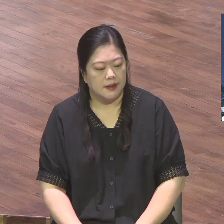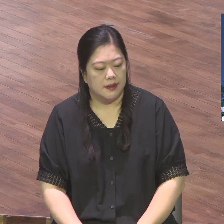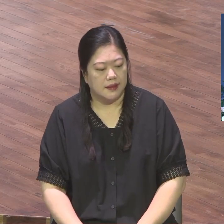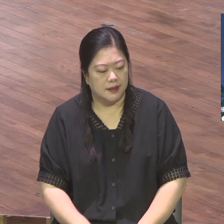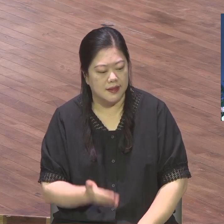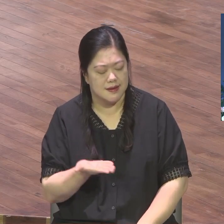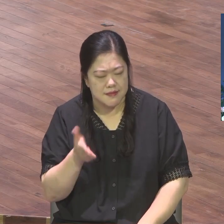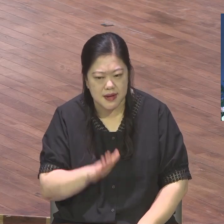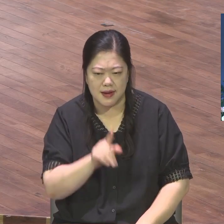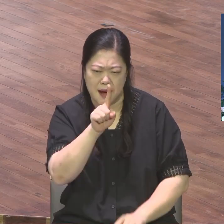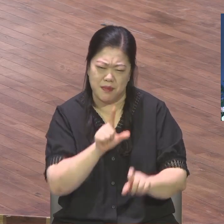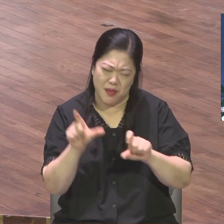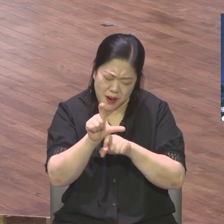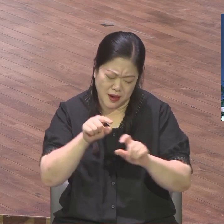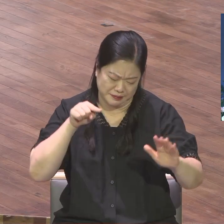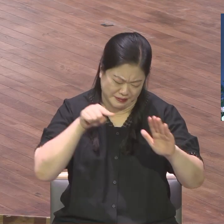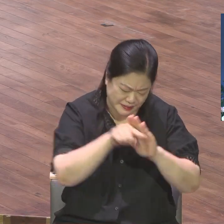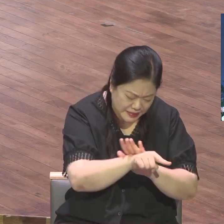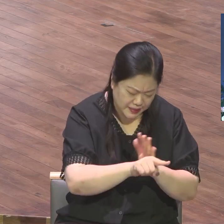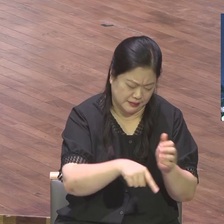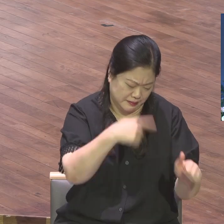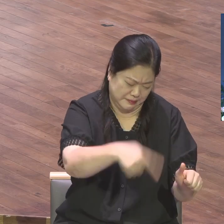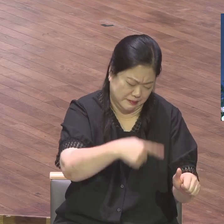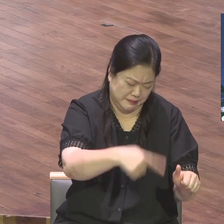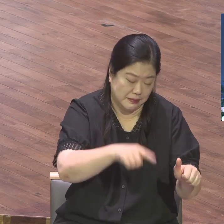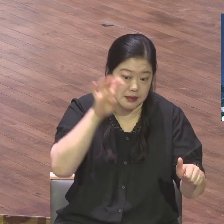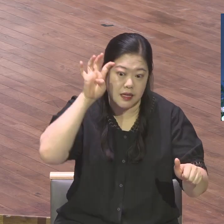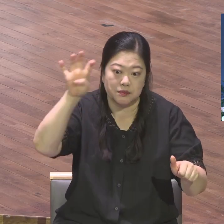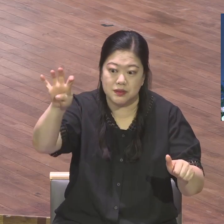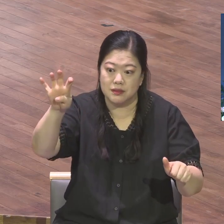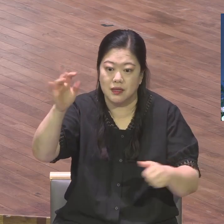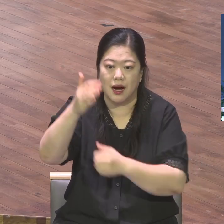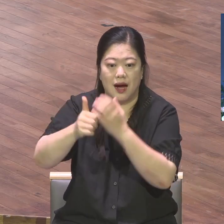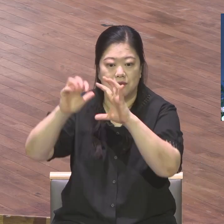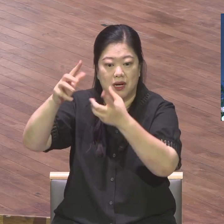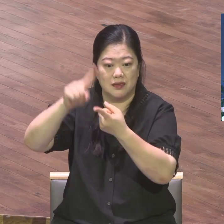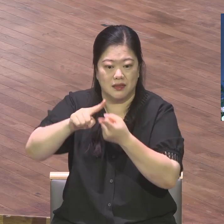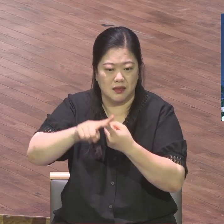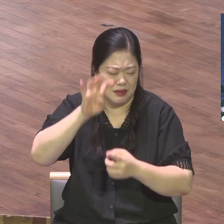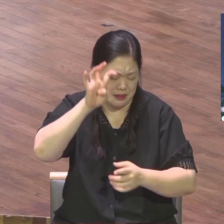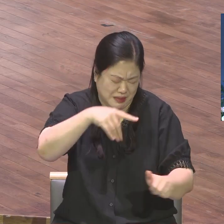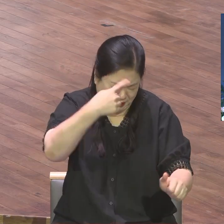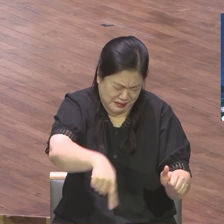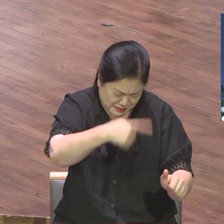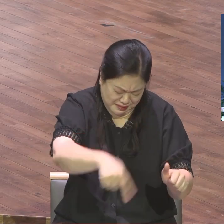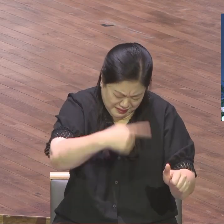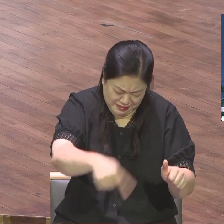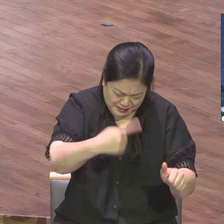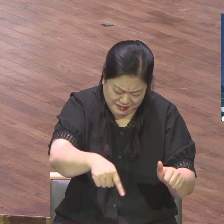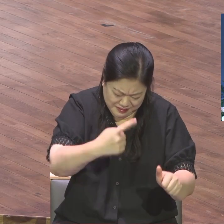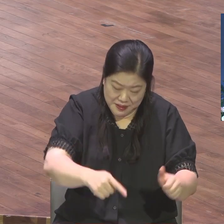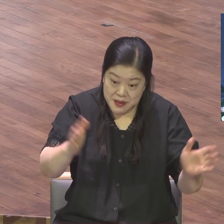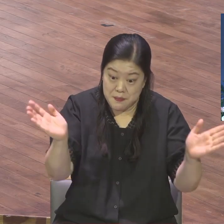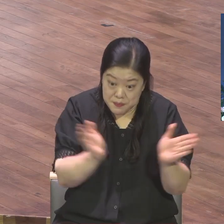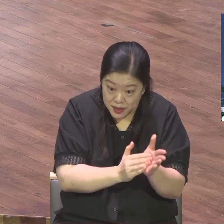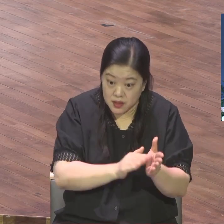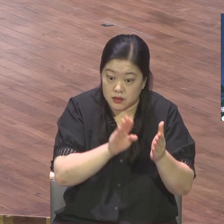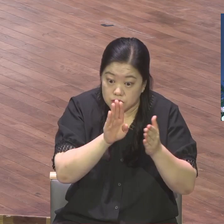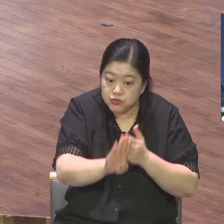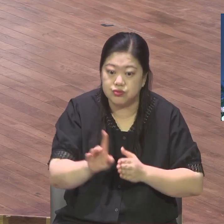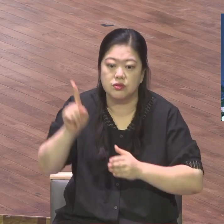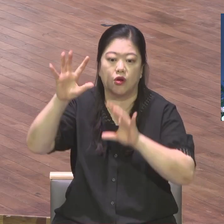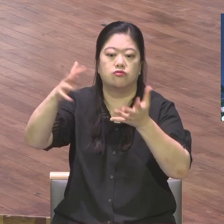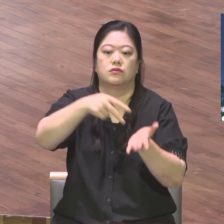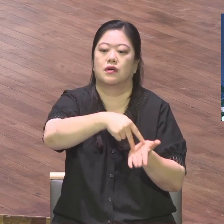40일 동안 부활하신 예수님께서 하나님의 나라에 대해서 킹덤 오브 갓, 하나님이 계시고